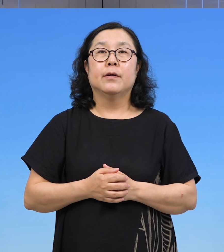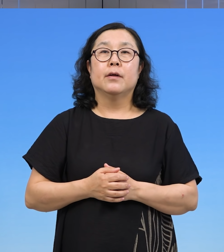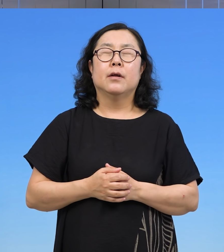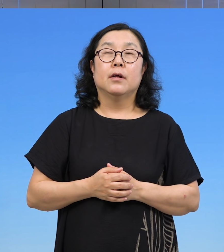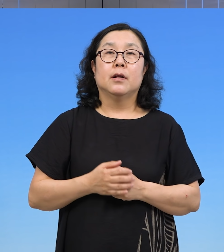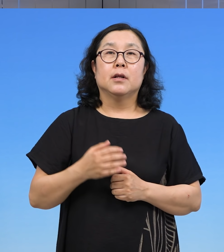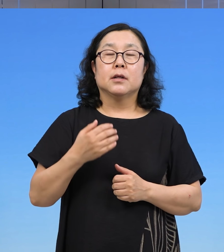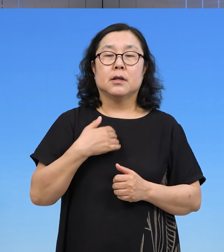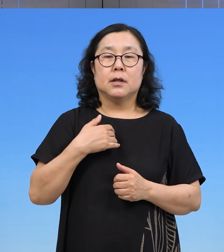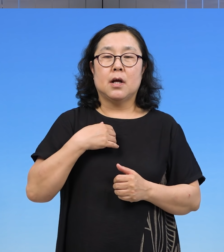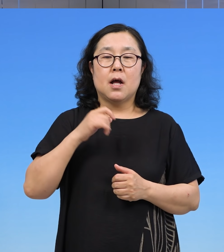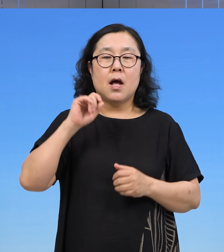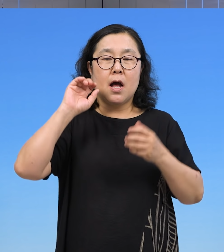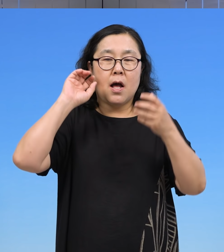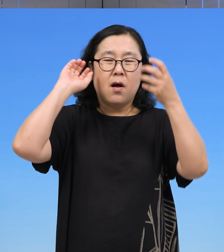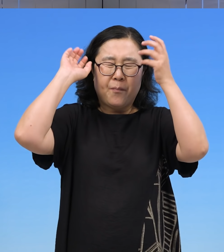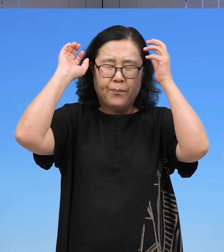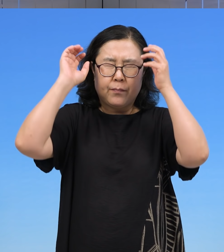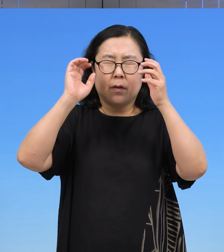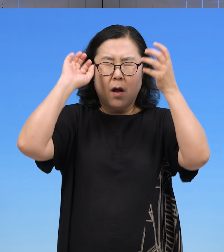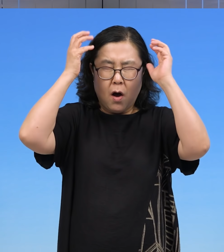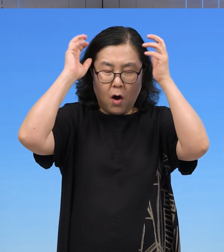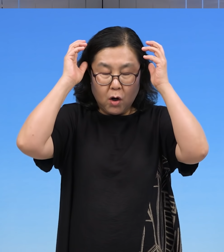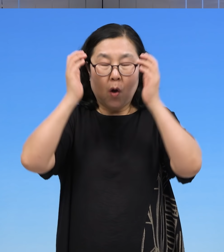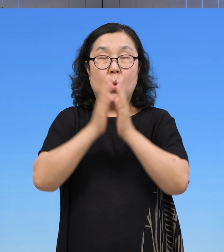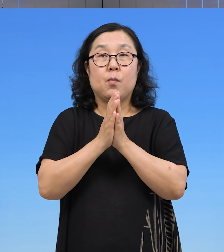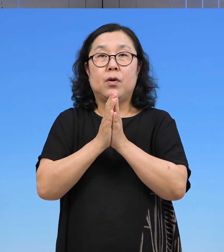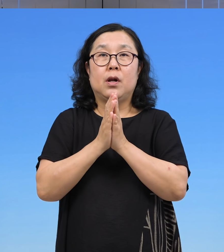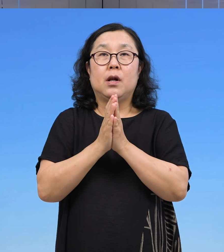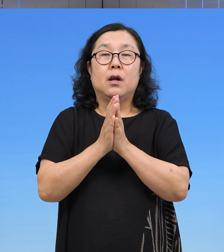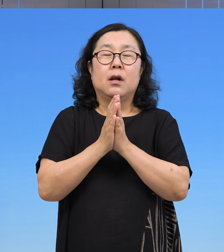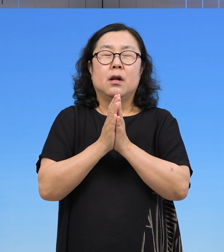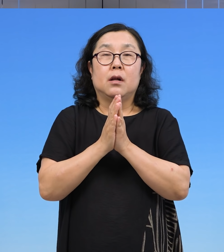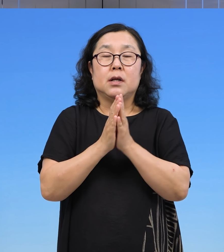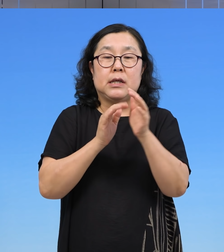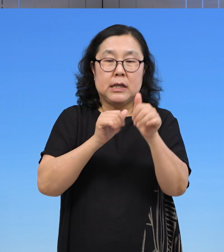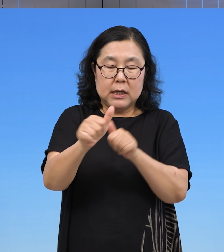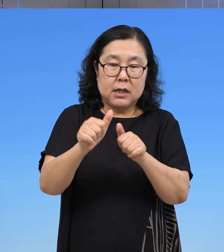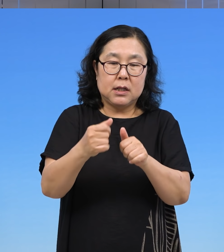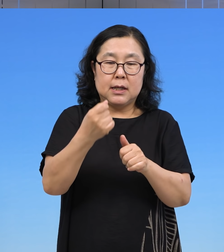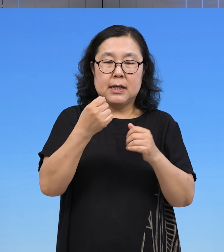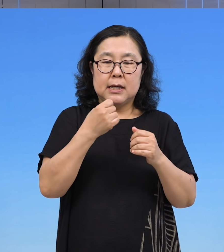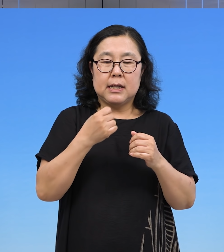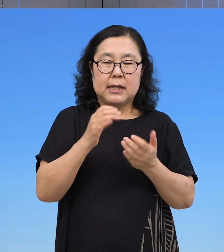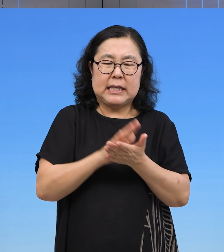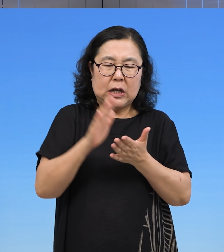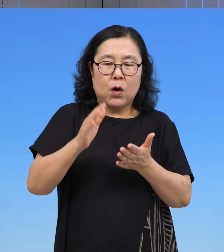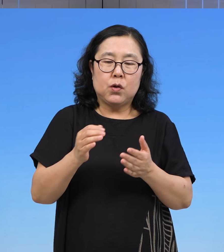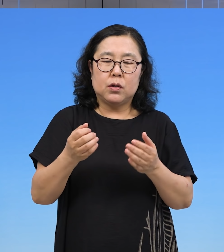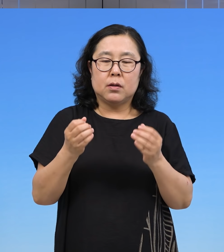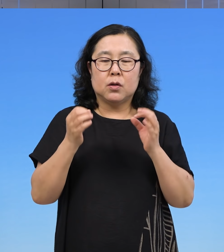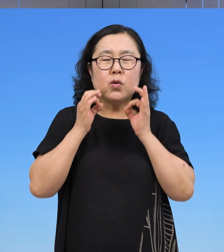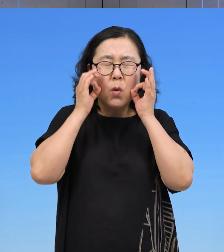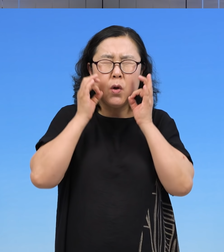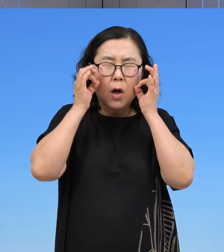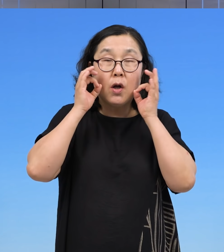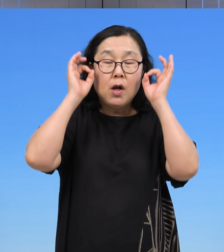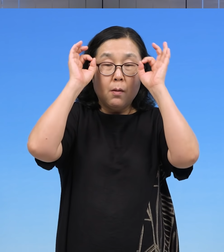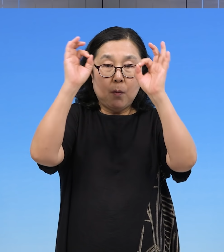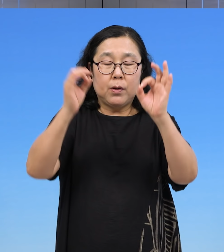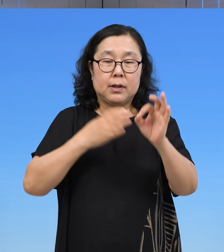또 포기하지 않는 믿음 이런 걸 보면서 저도 사실 반성을 좀 많이 하고 있는 중입니다 가끔 가다가